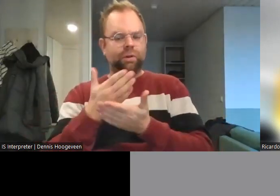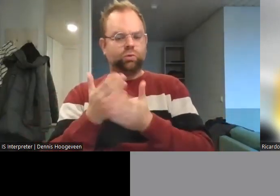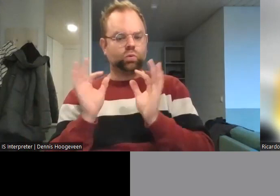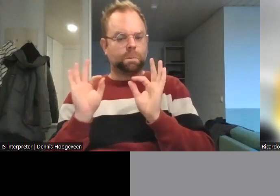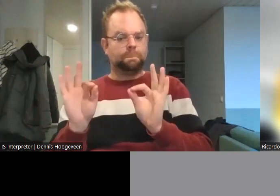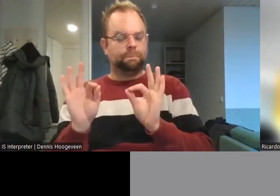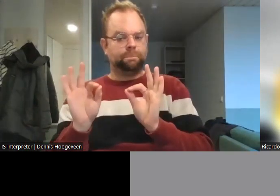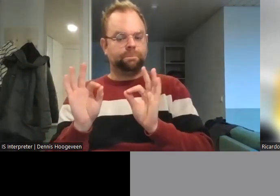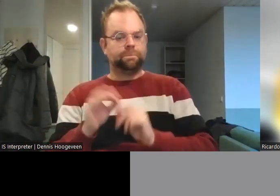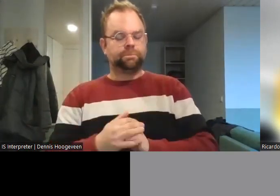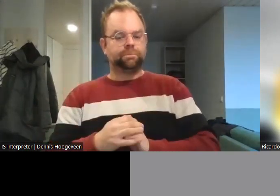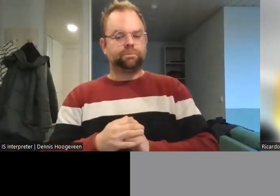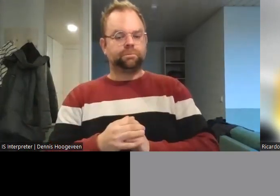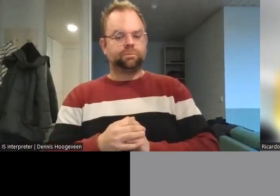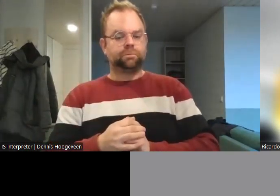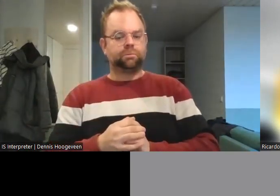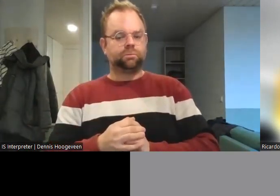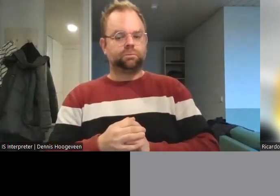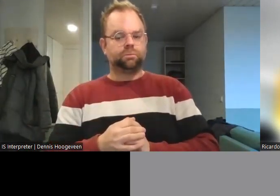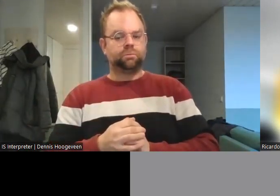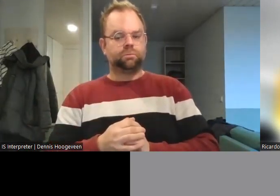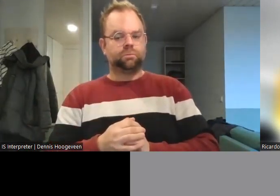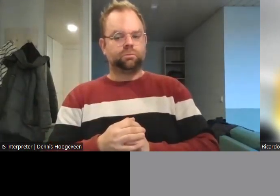Je m'excuse, Elham, nous avons